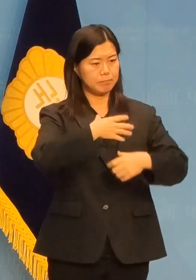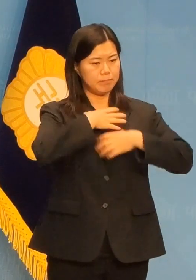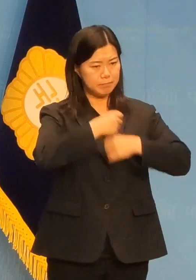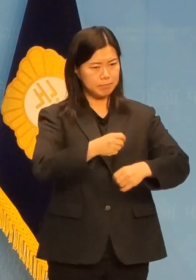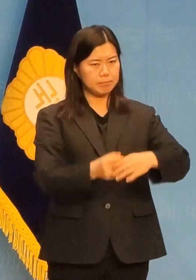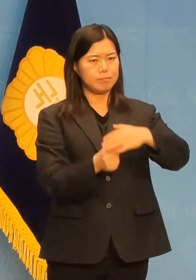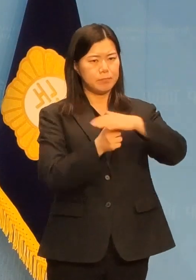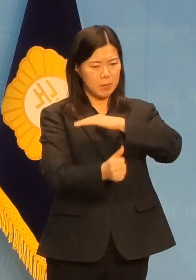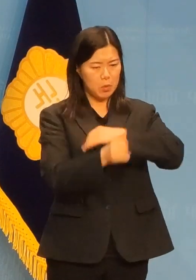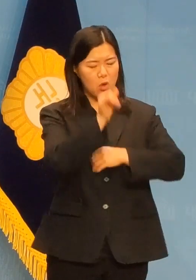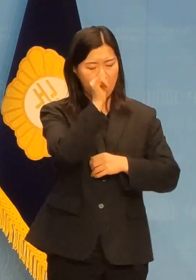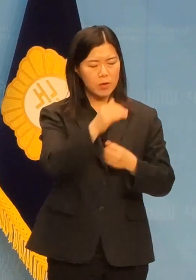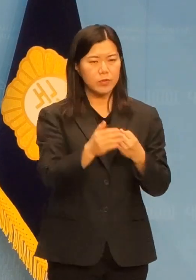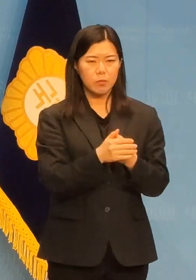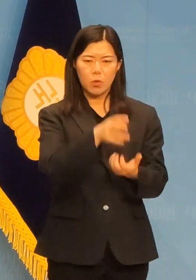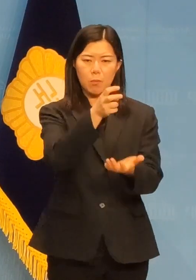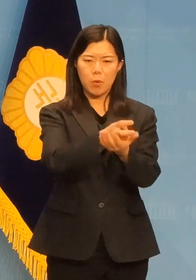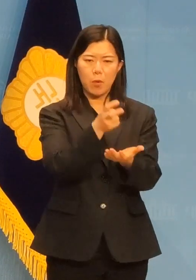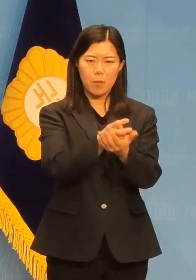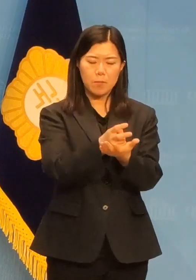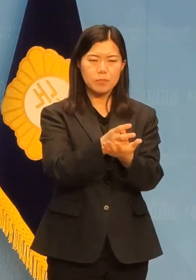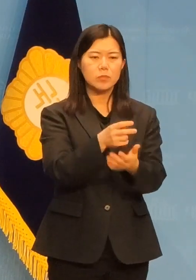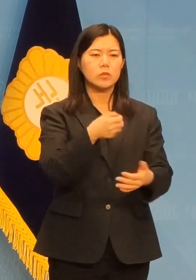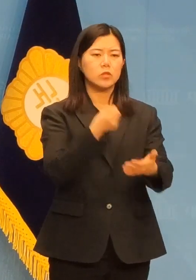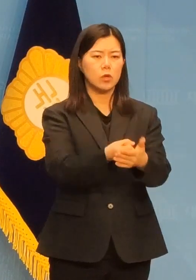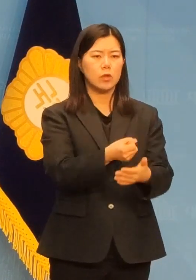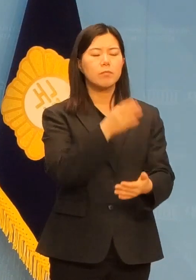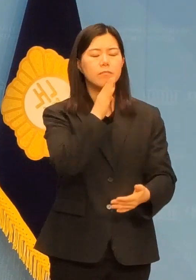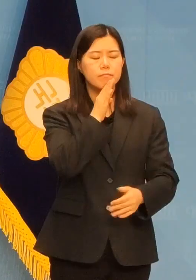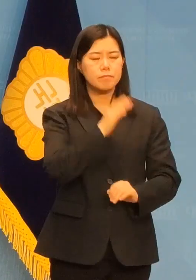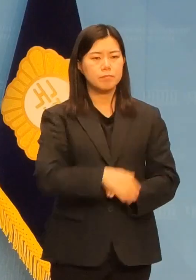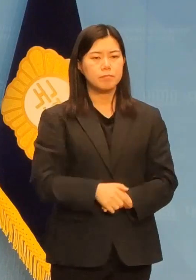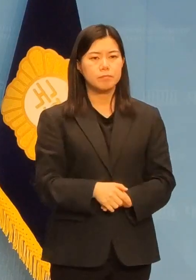대표성을 고려할 때 법률로 규정하는 것이 타당합니다.